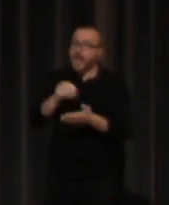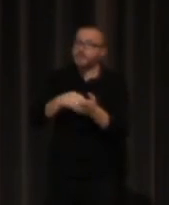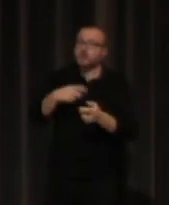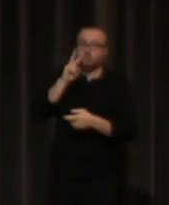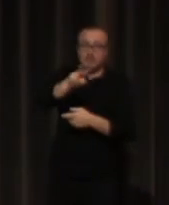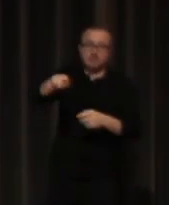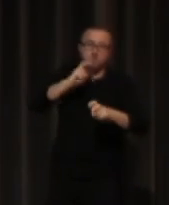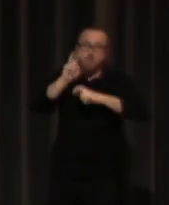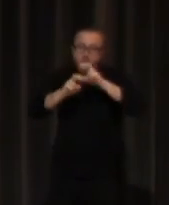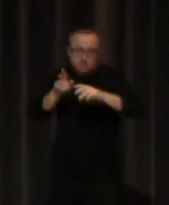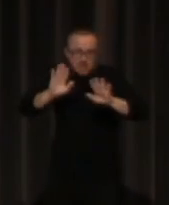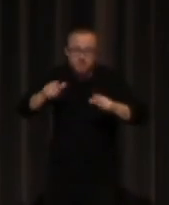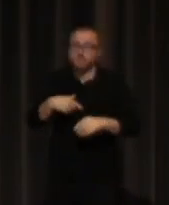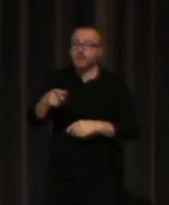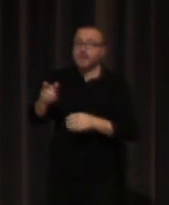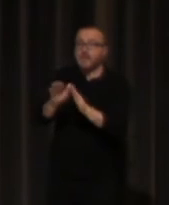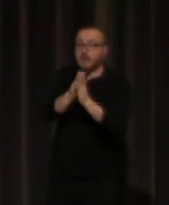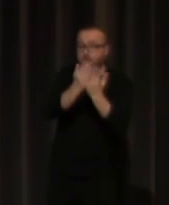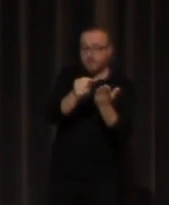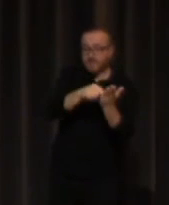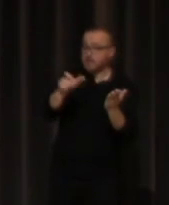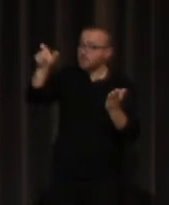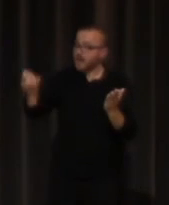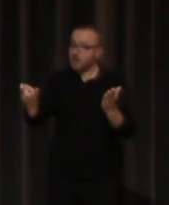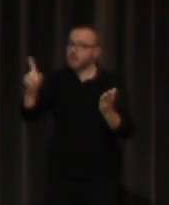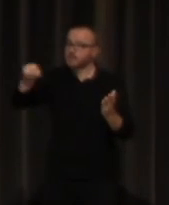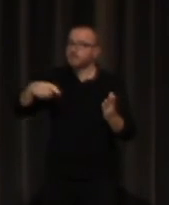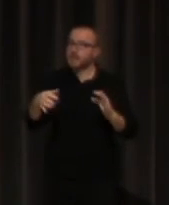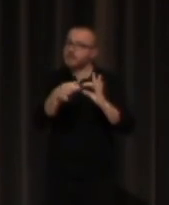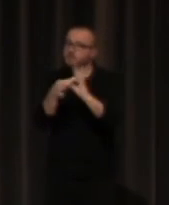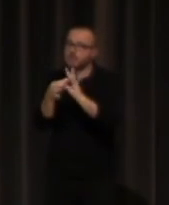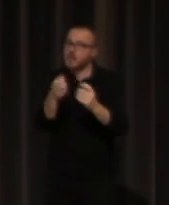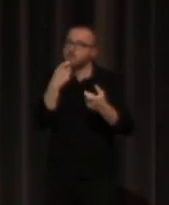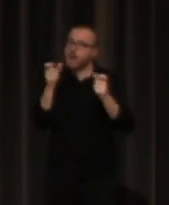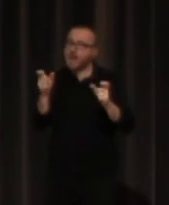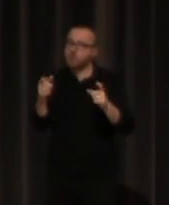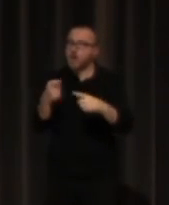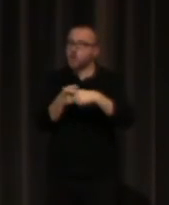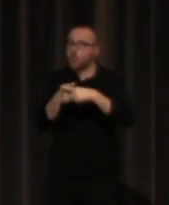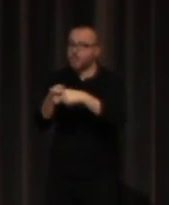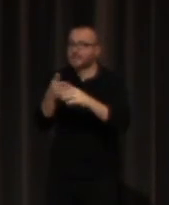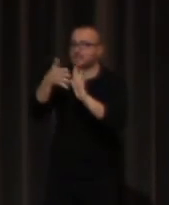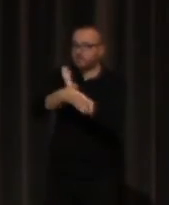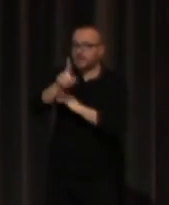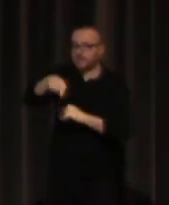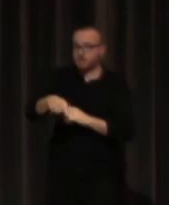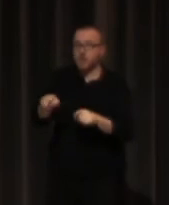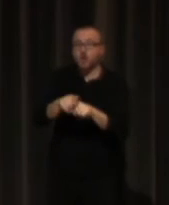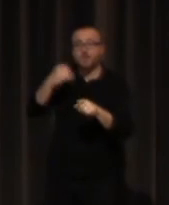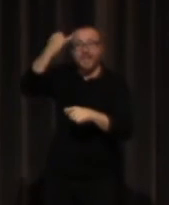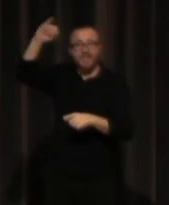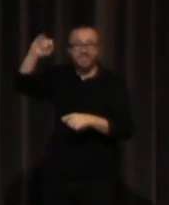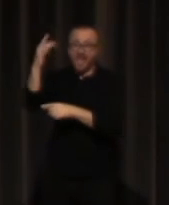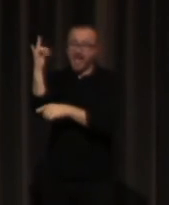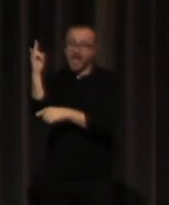persones i llibres, els llibres de fet tenen alguna cosa de viu també, perquè ens connecten a través d'aquesta idea de l'arbre